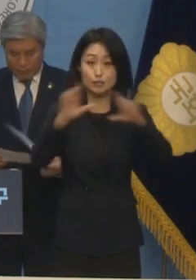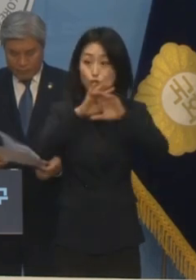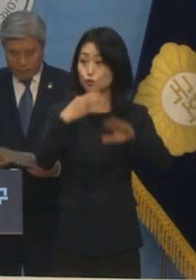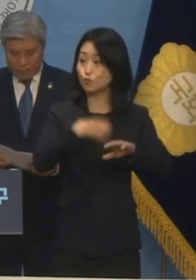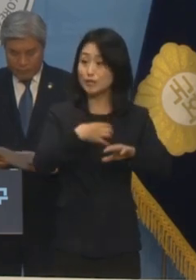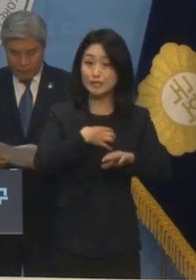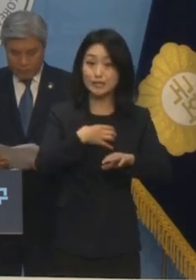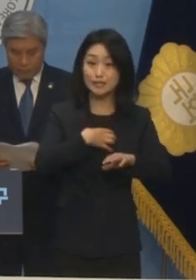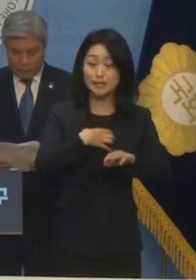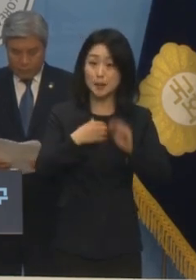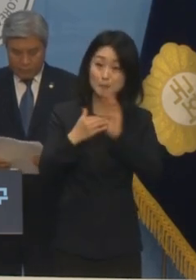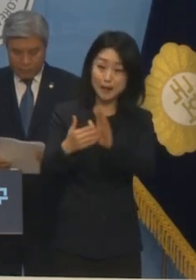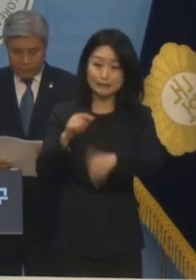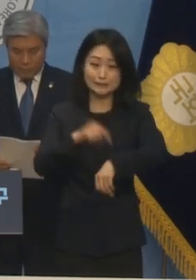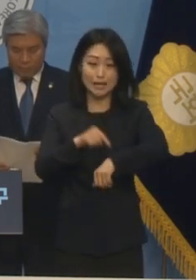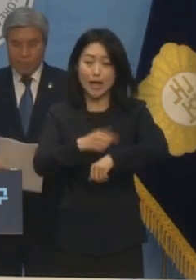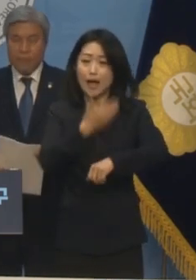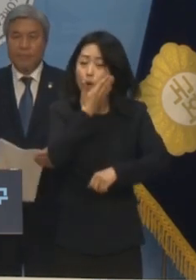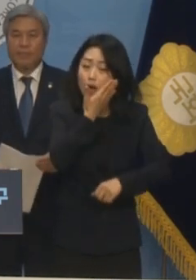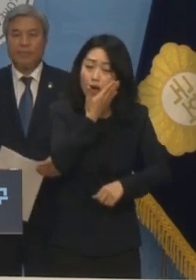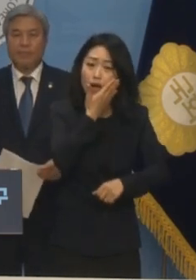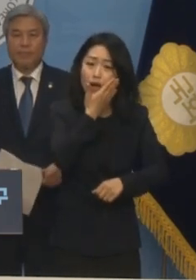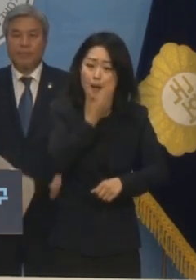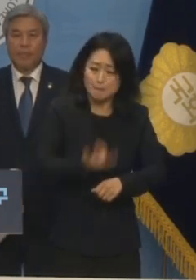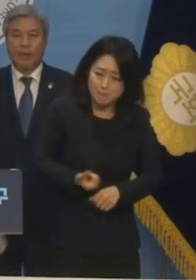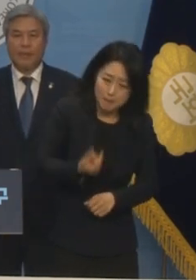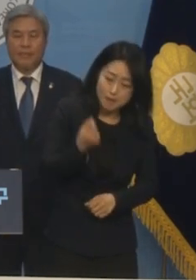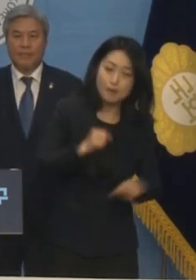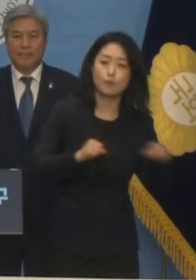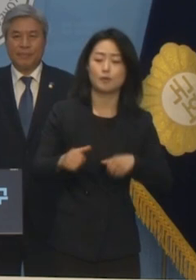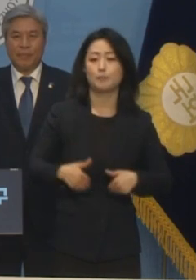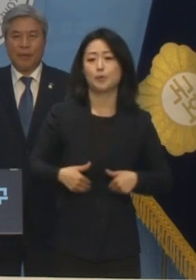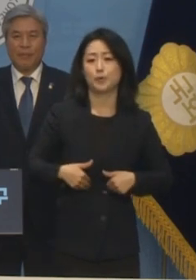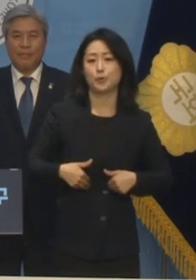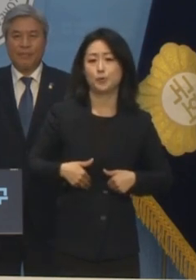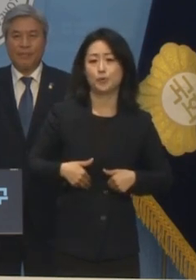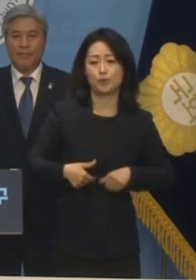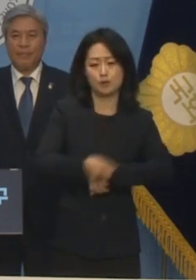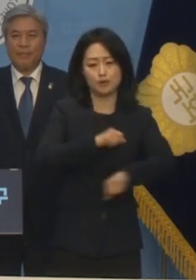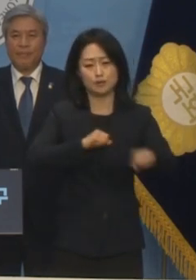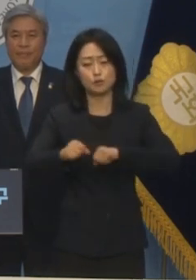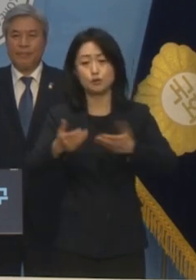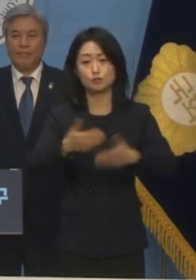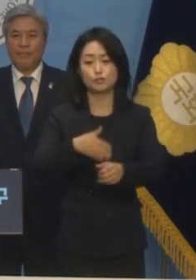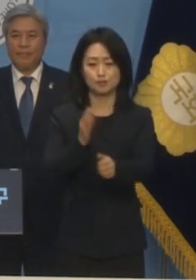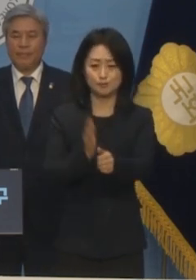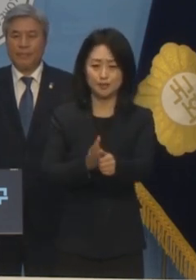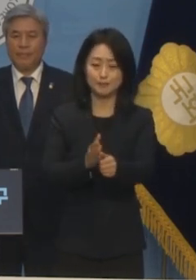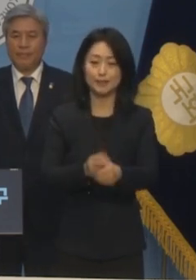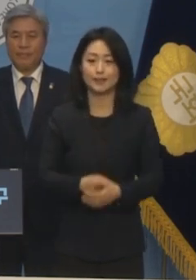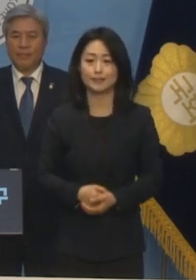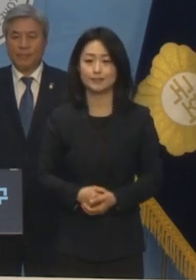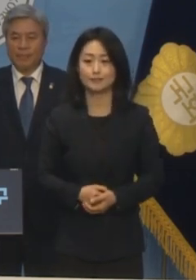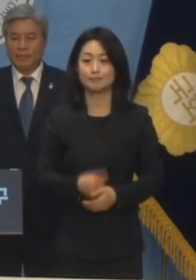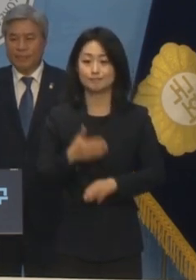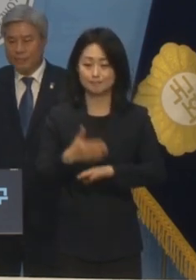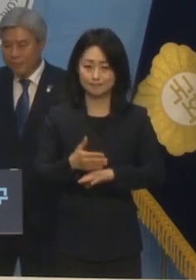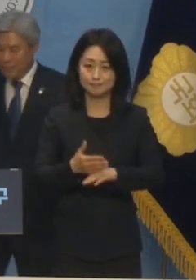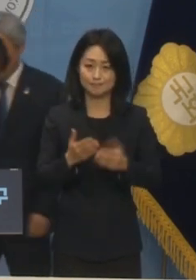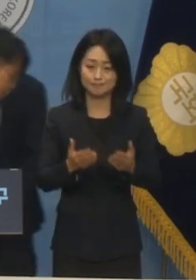갈 시간도 없습니다. 국회가 하루빨리 기후위기 극복에 적극 나서주길 요청드립니다.